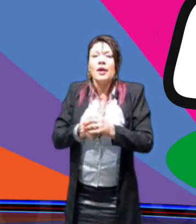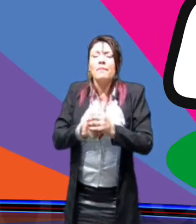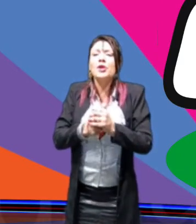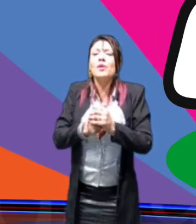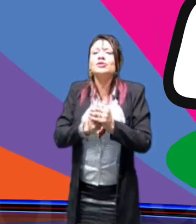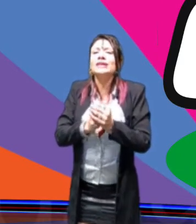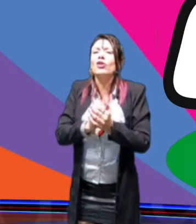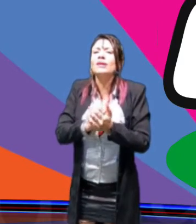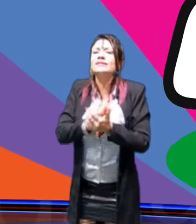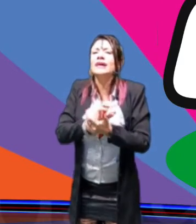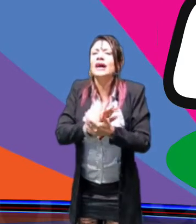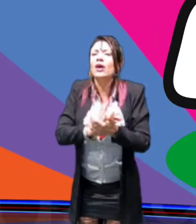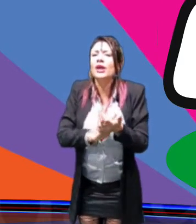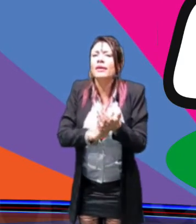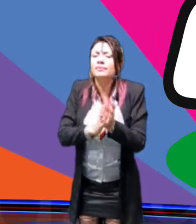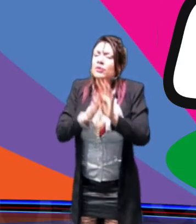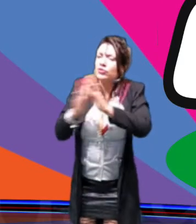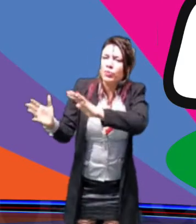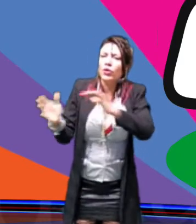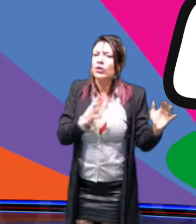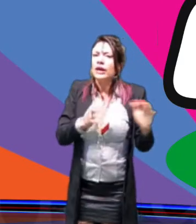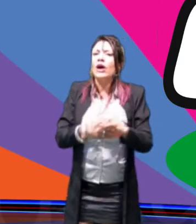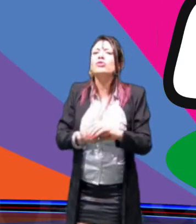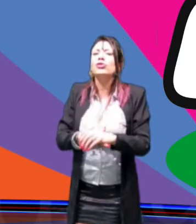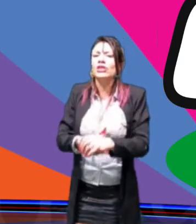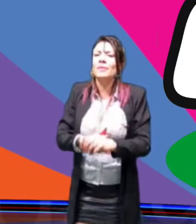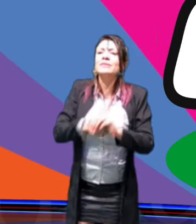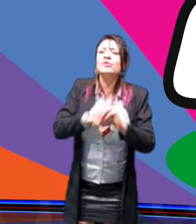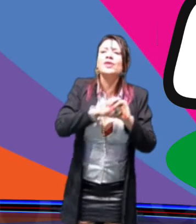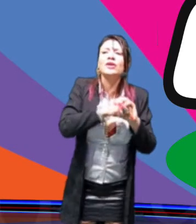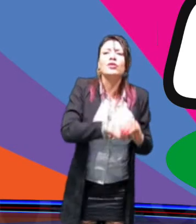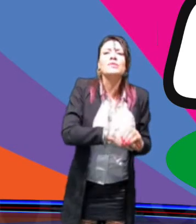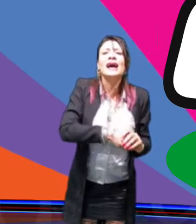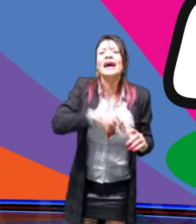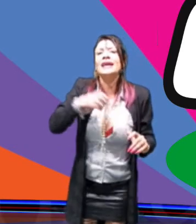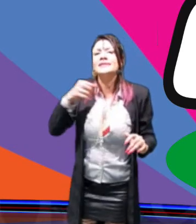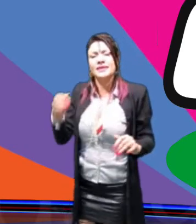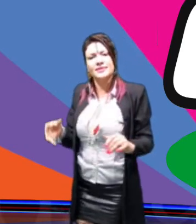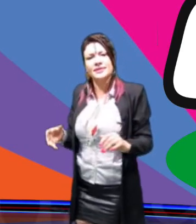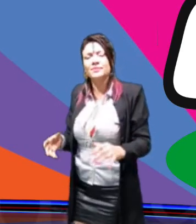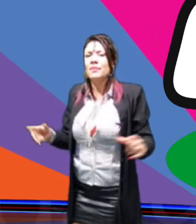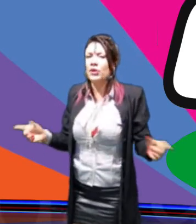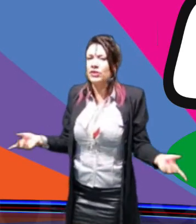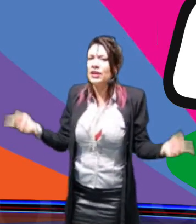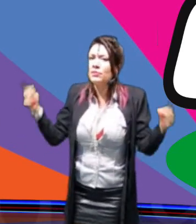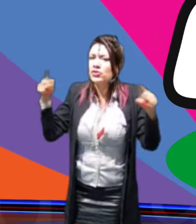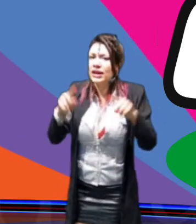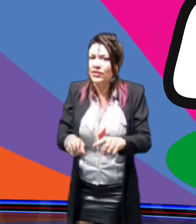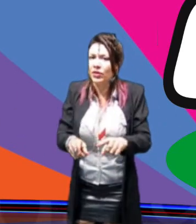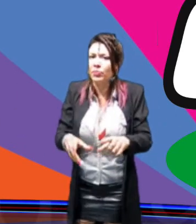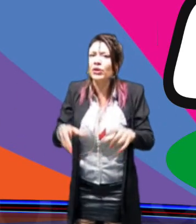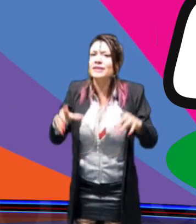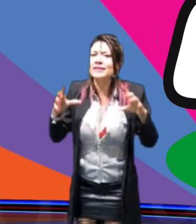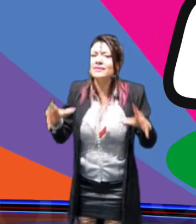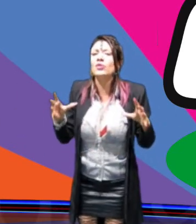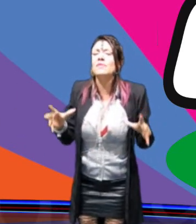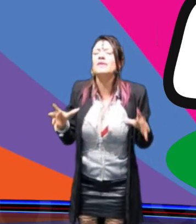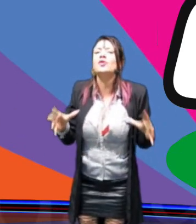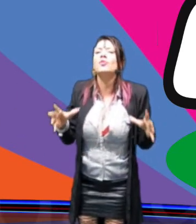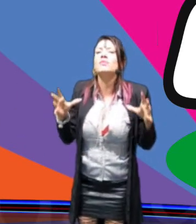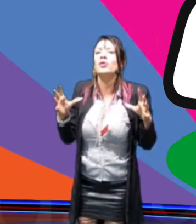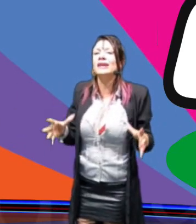Pero vamos a conversar ahora, vamos un poco a otro tema. Pasamos de la economía a la ciencia, pero tienen mucha relación porque se está haciendo una